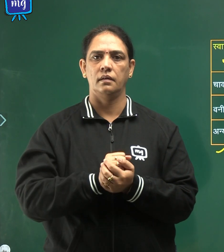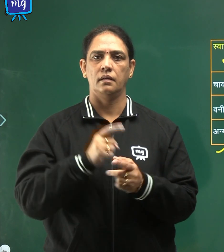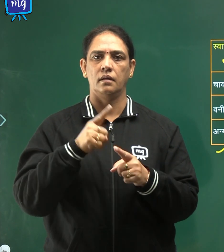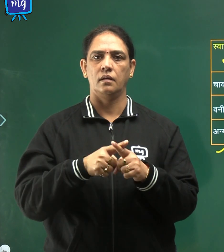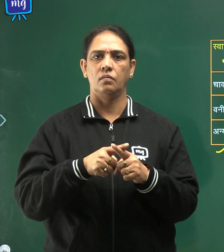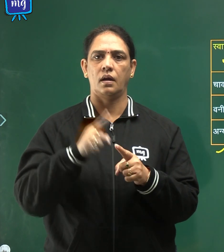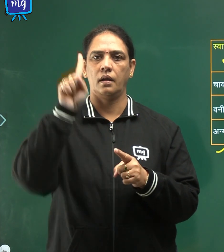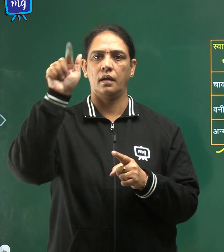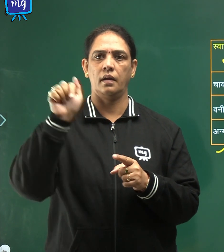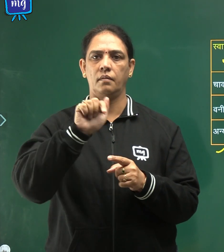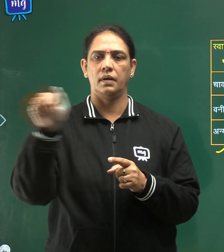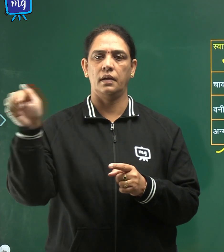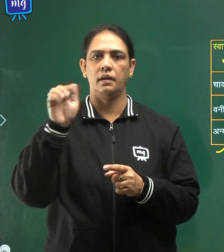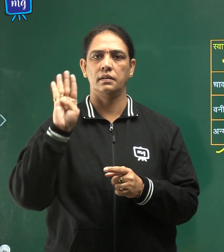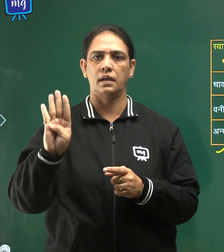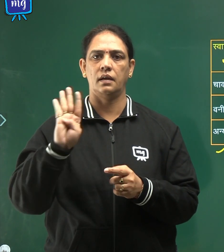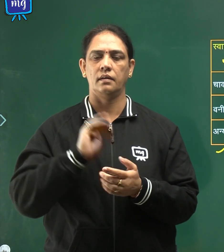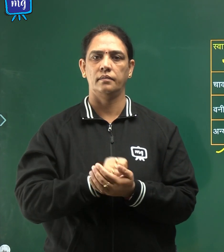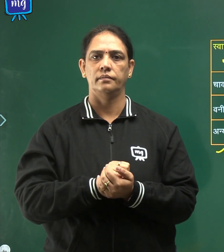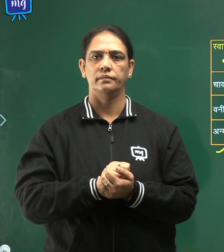गुणा 1/4